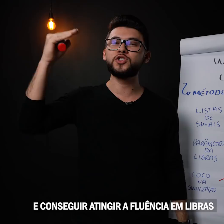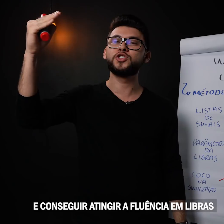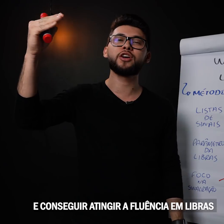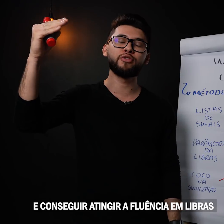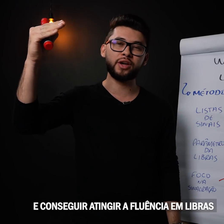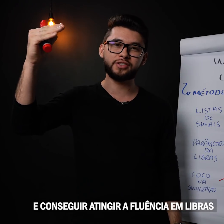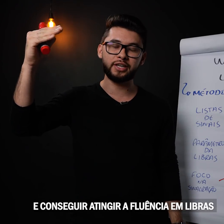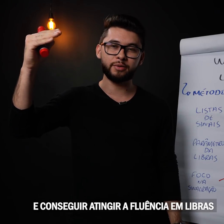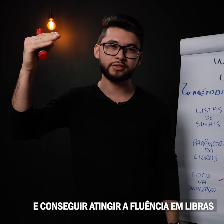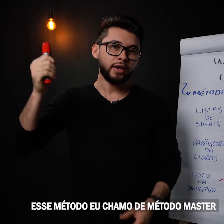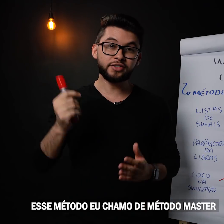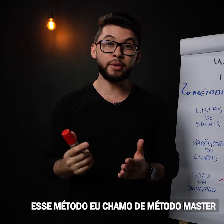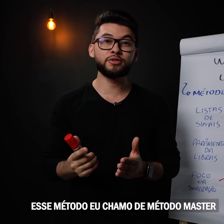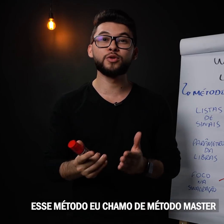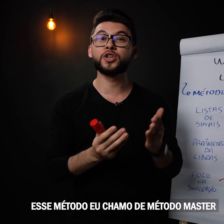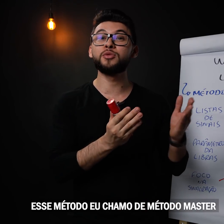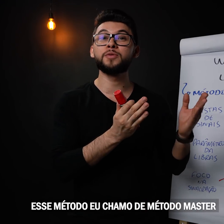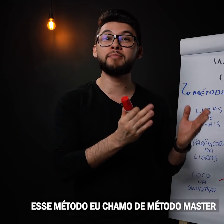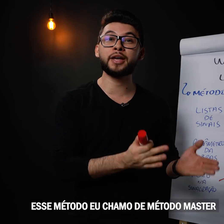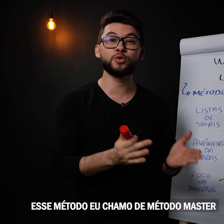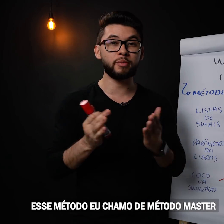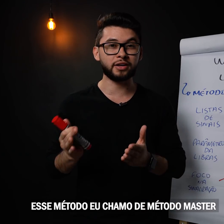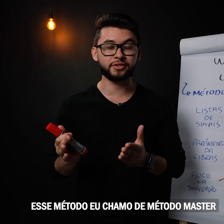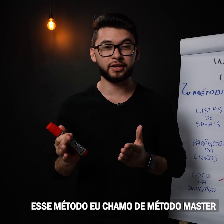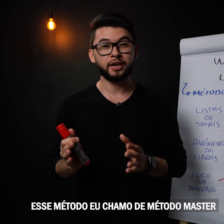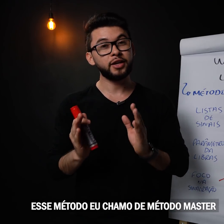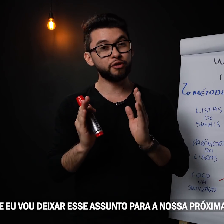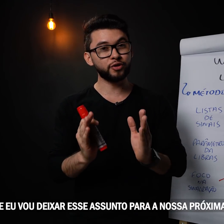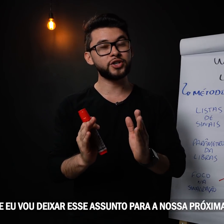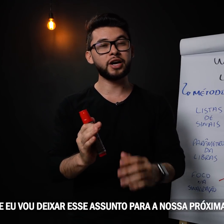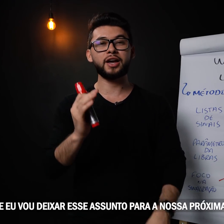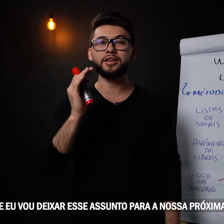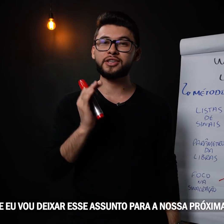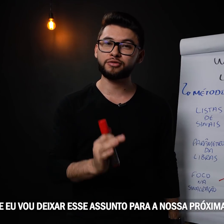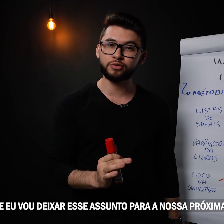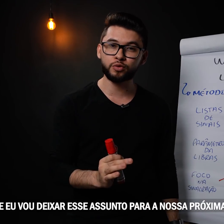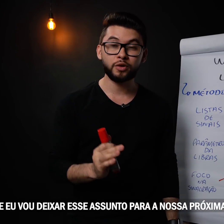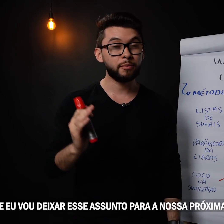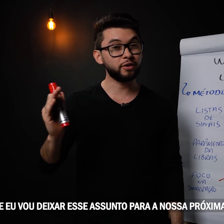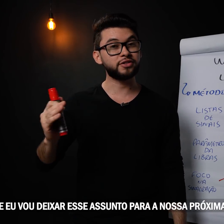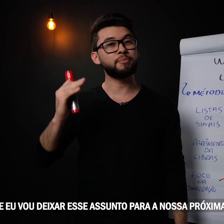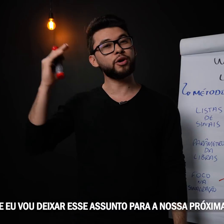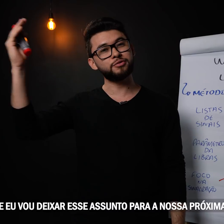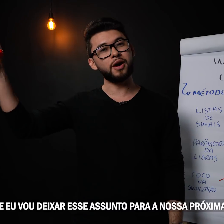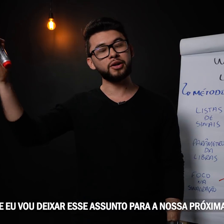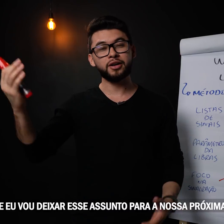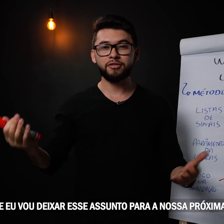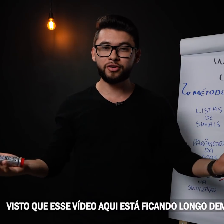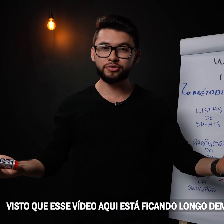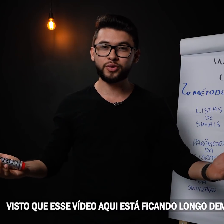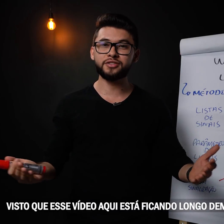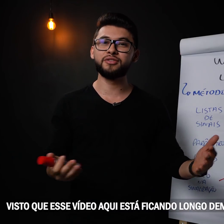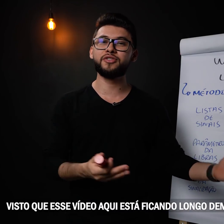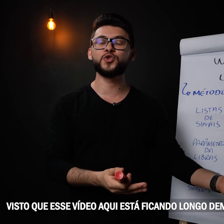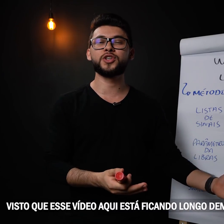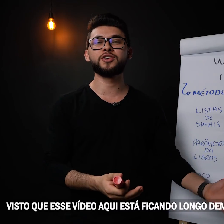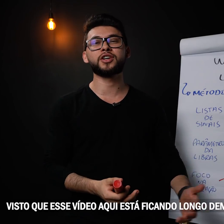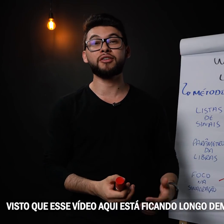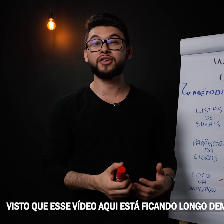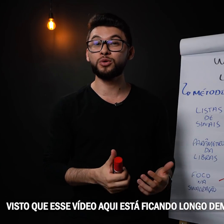atingir a fluência em Libras. Esse método eu chamo de método Master, e eu vou deixar esse assunto para nossa próxima aula, visto que esse vídeo aqui ele já está ficando